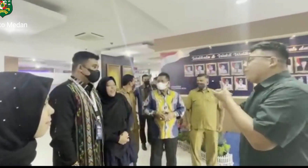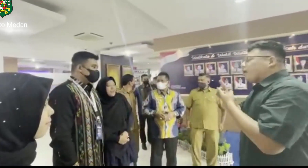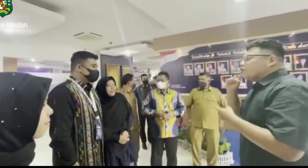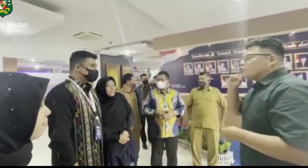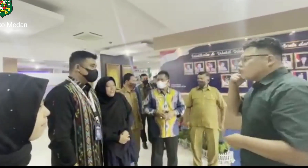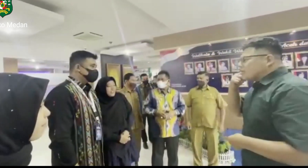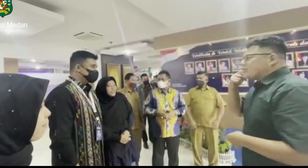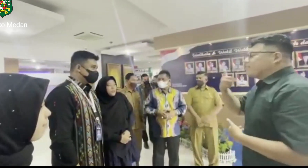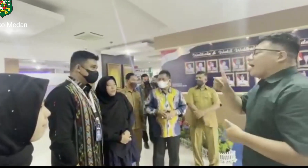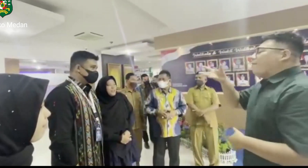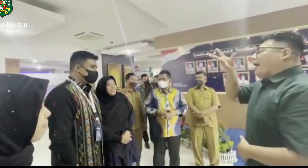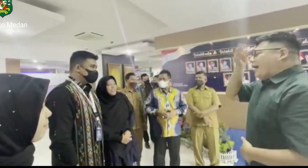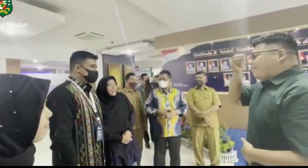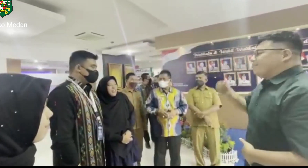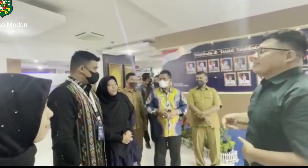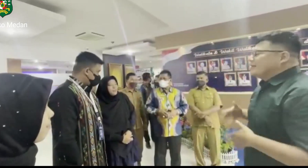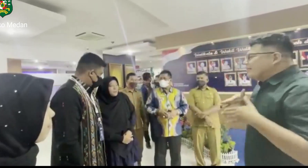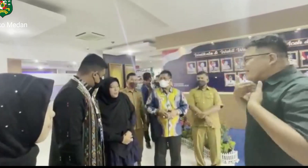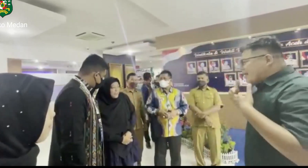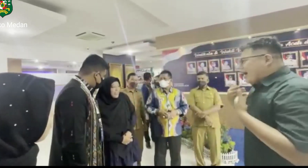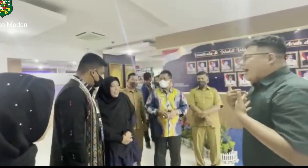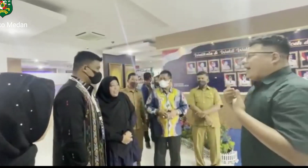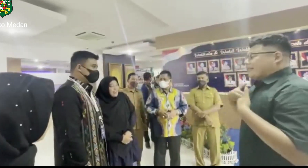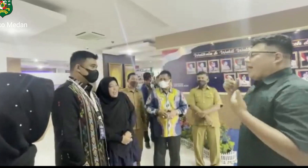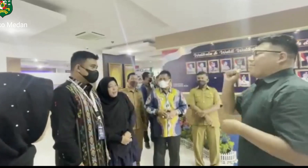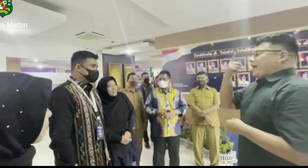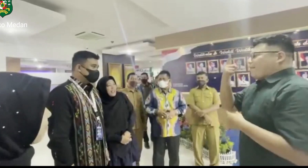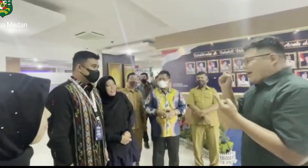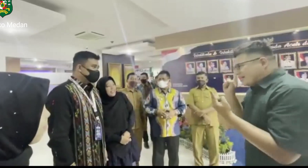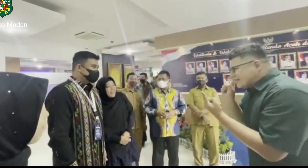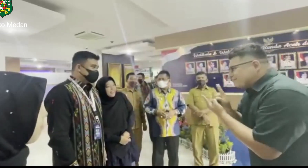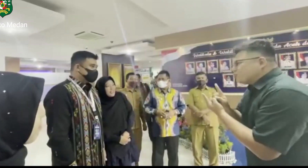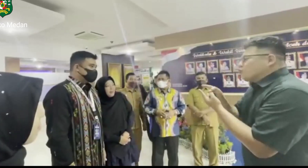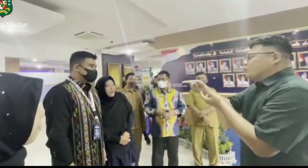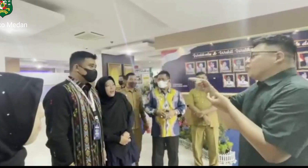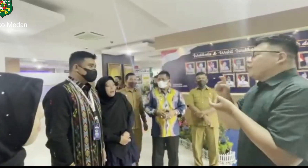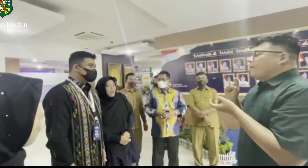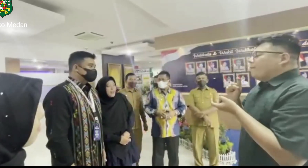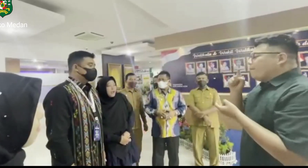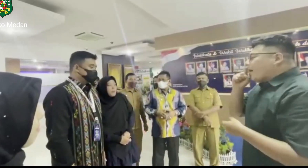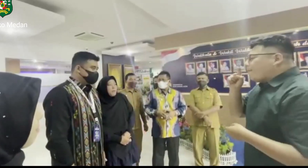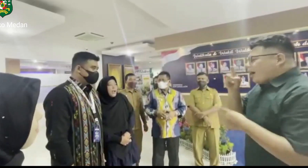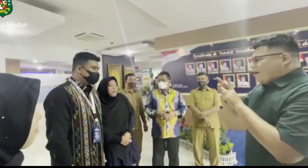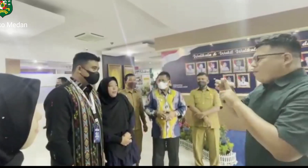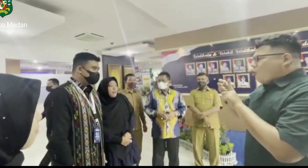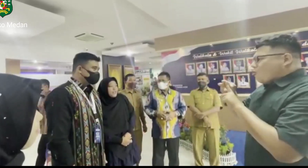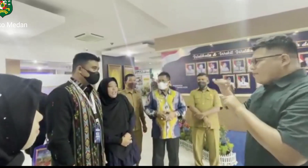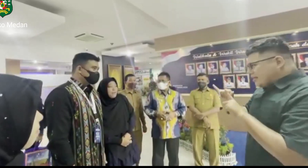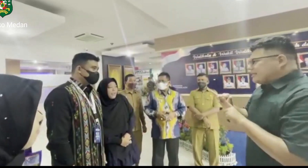menyediakan fasilitas juru bahasa isyarat untuk tuli. Dan kami sangat senang, kenapa? Karena kami memahami apa yang